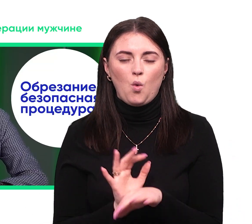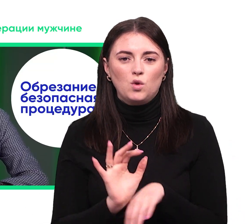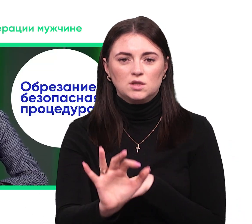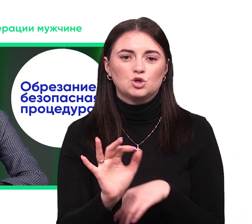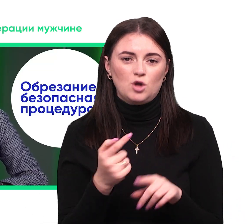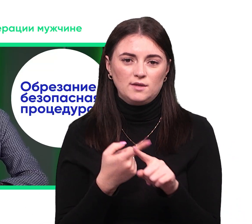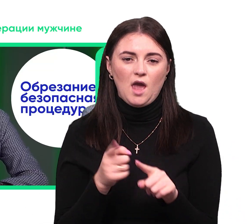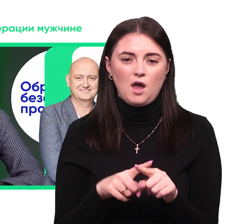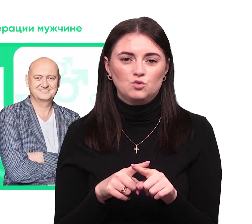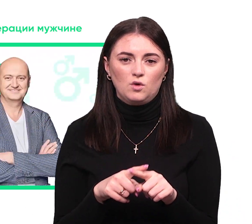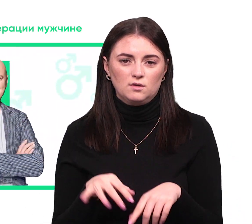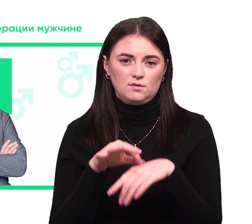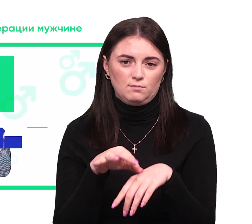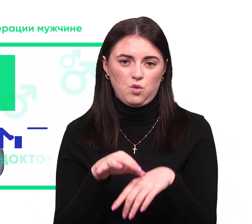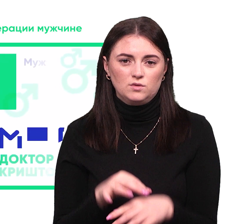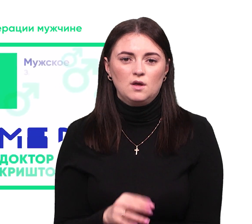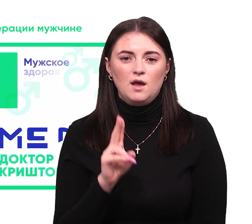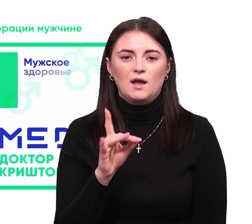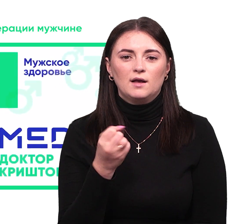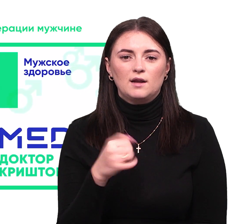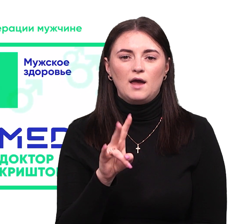вот этой крайней плоти.